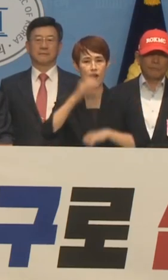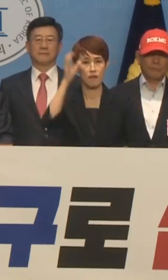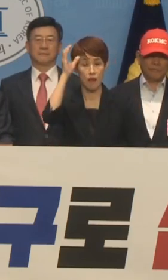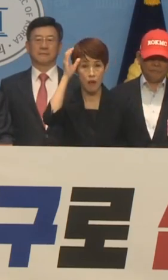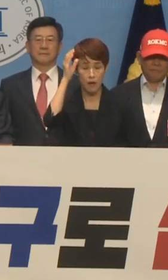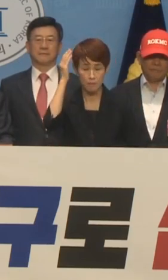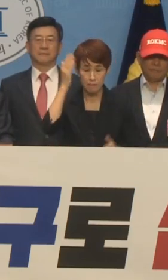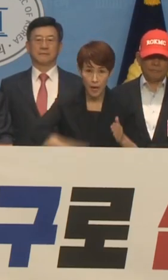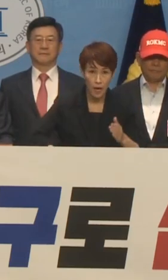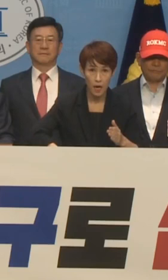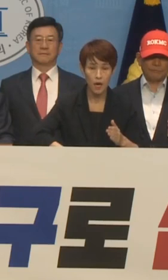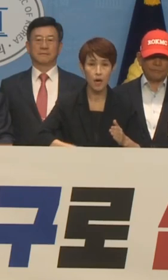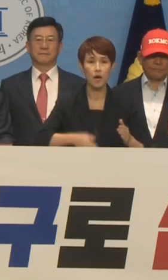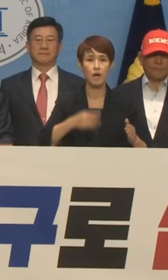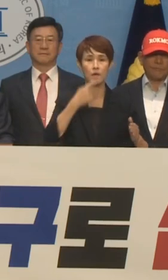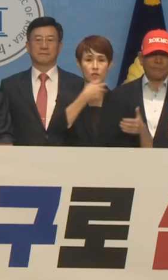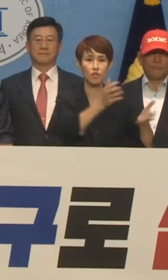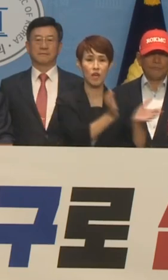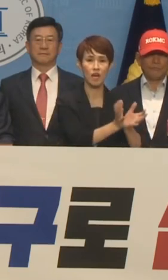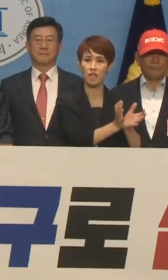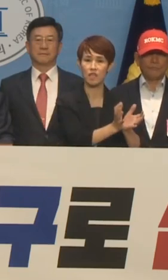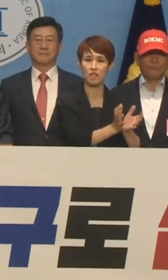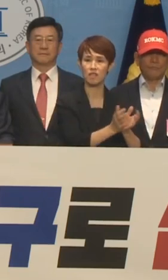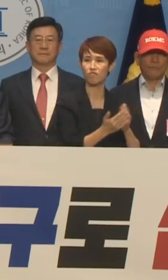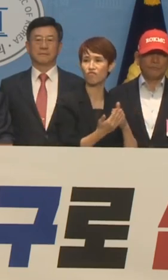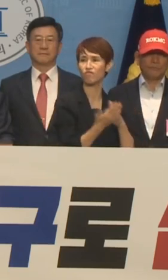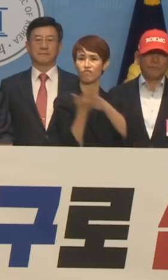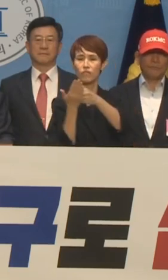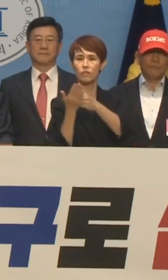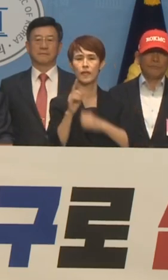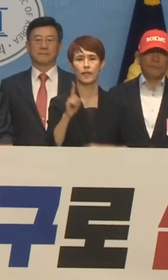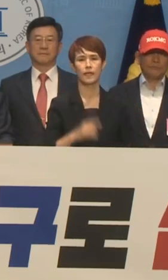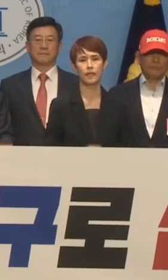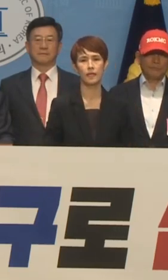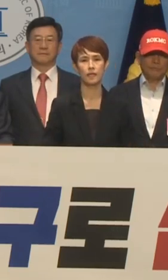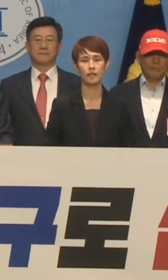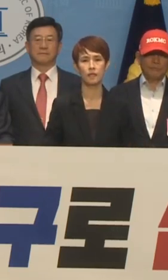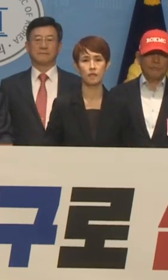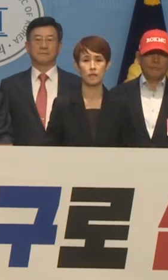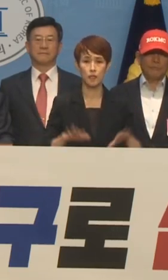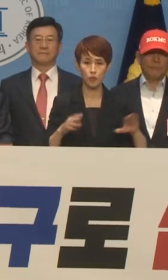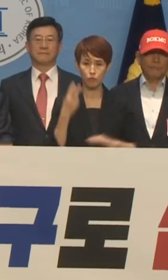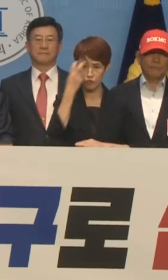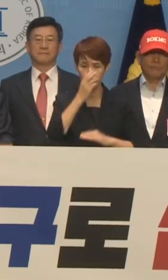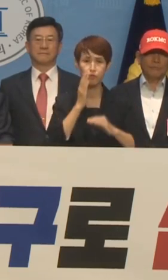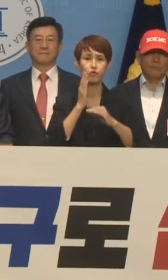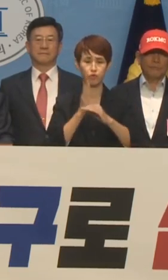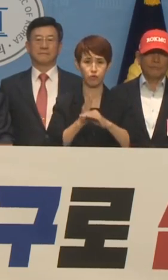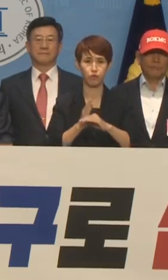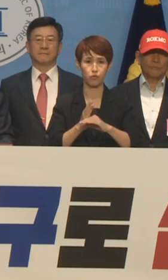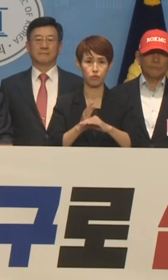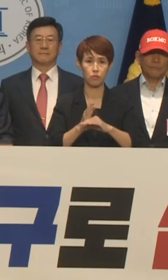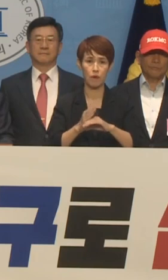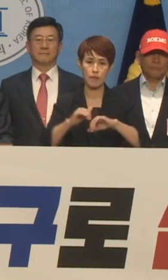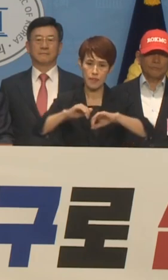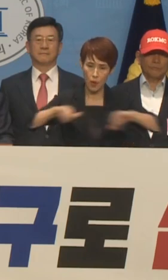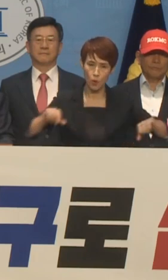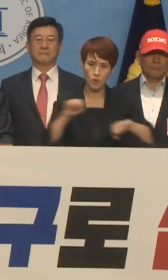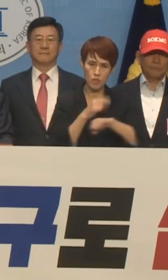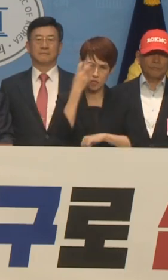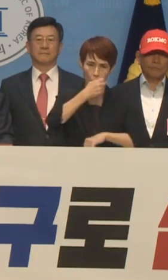민주당이 일방적으로 걷어찼습니다. 현재 수사 중인 사안을 별도의 특검을 통해 다루겠다는